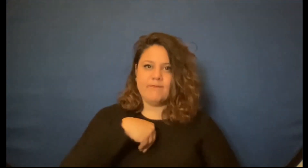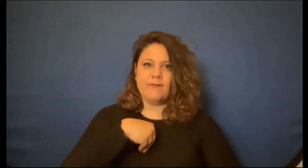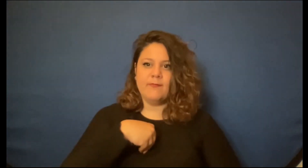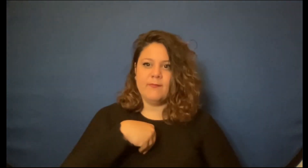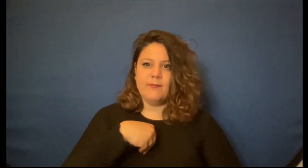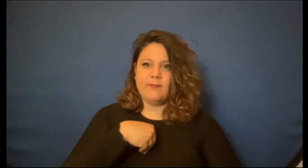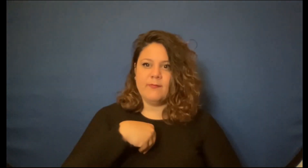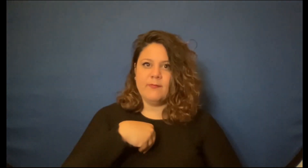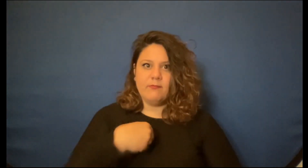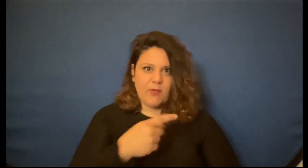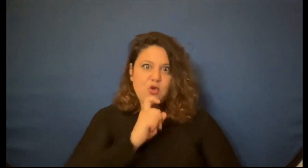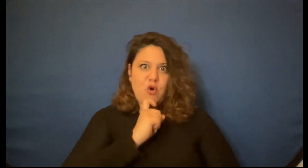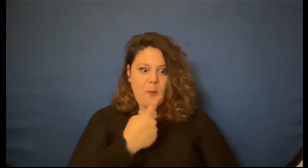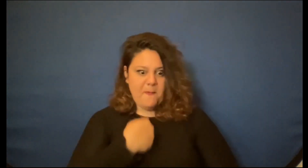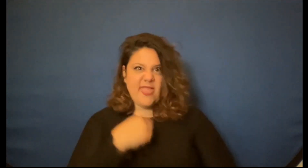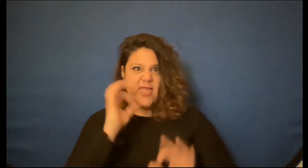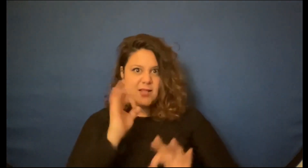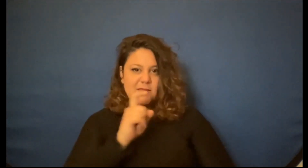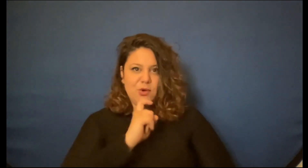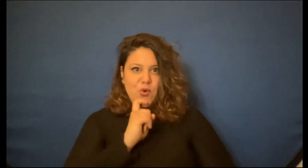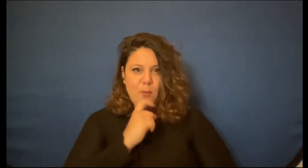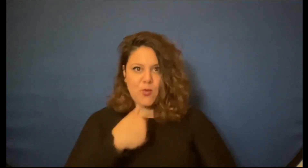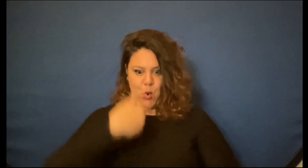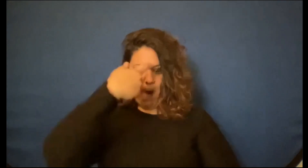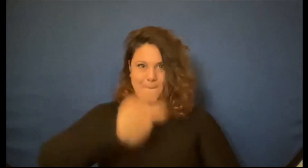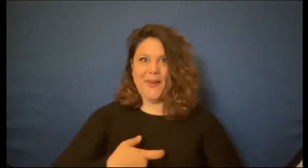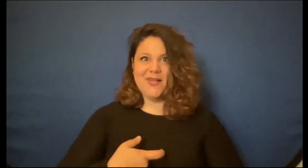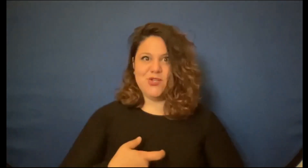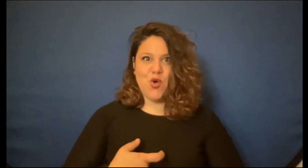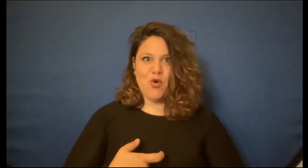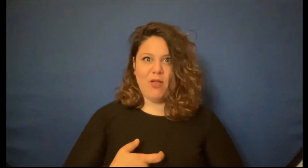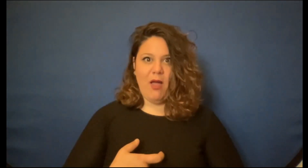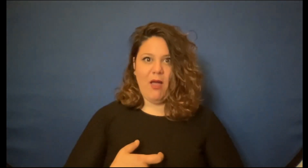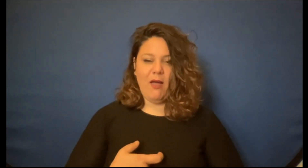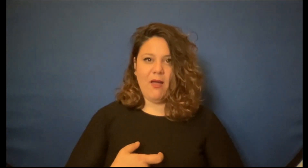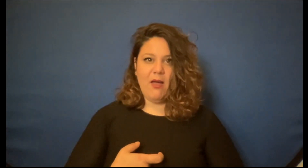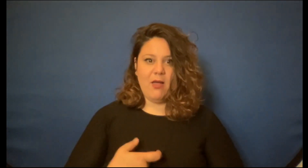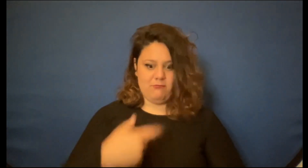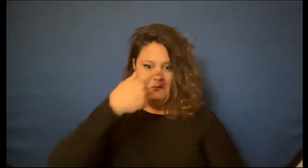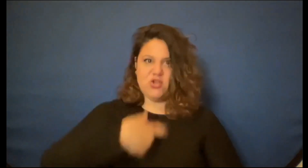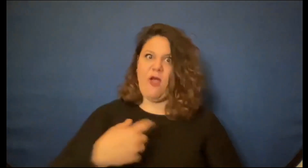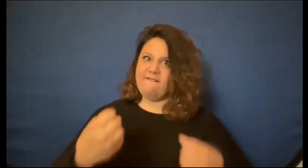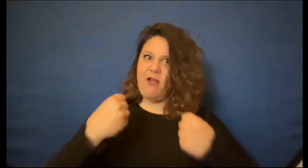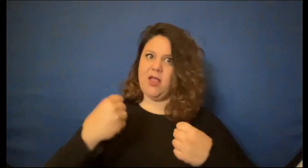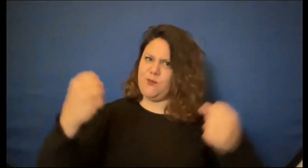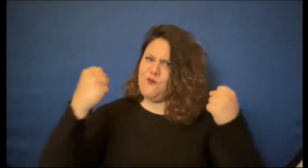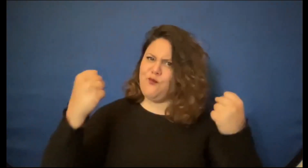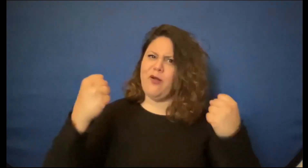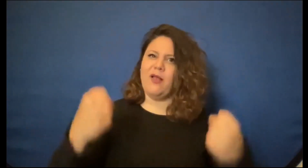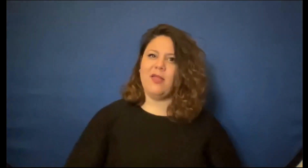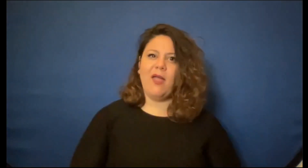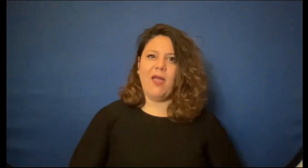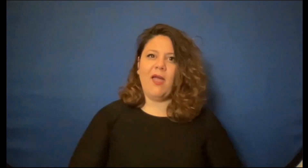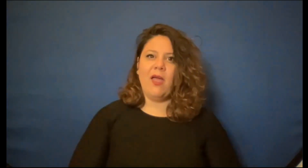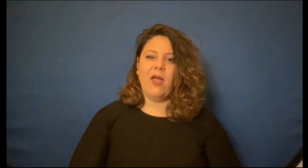pueden decir esto, digo, es que yo soy una persona y yo ya, una persona pues valiente, fuerte, ¿vale? Y aunque